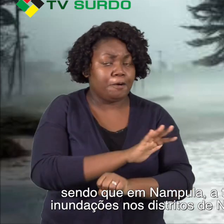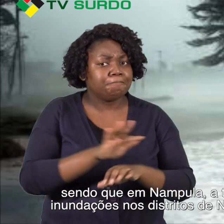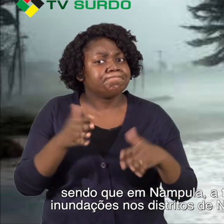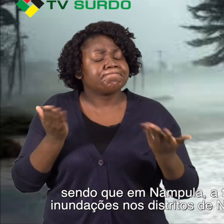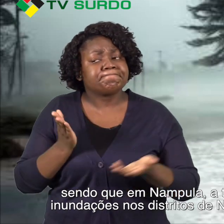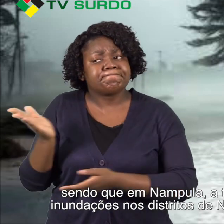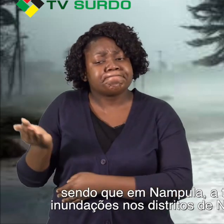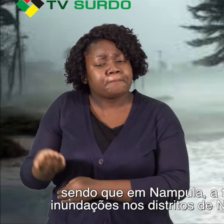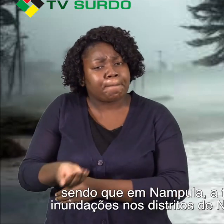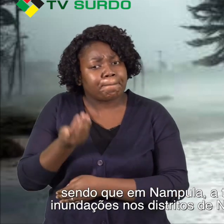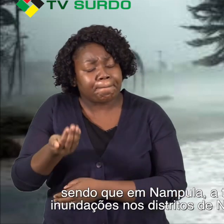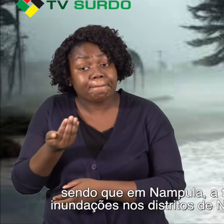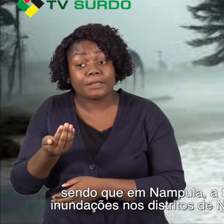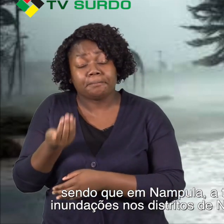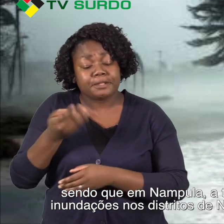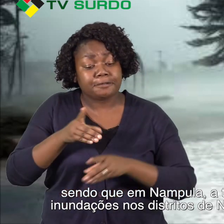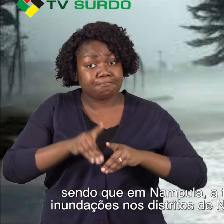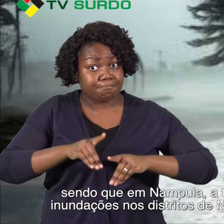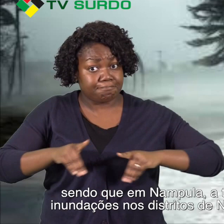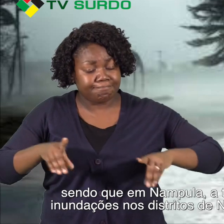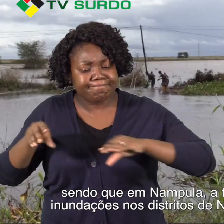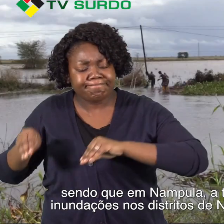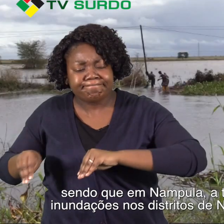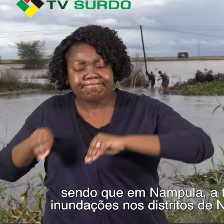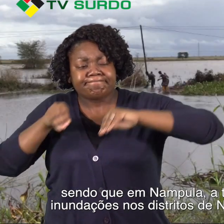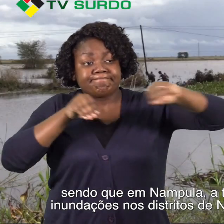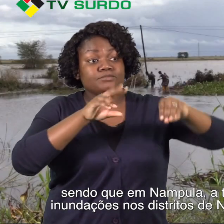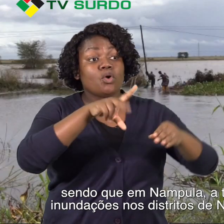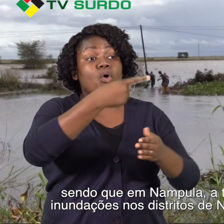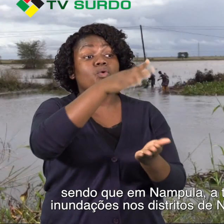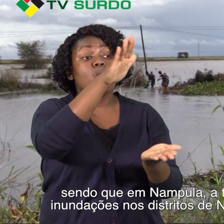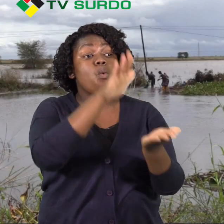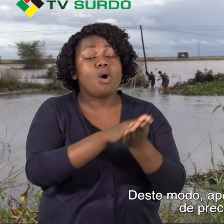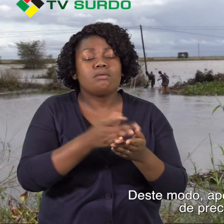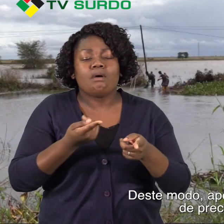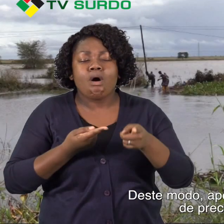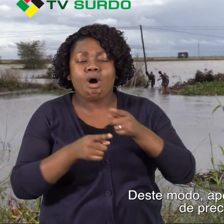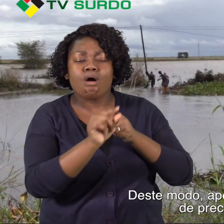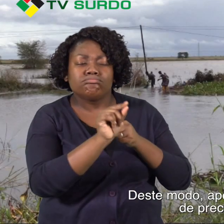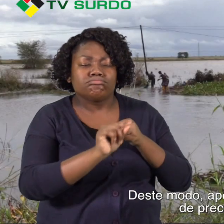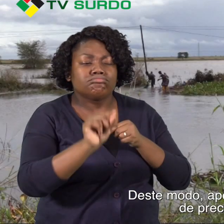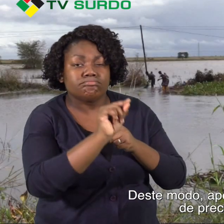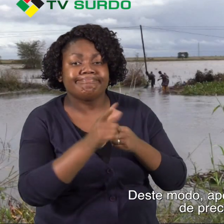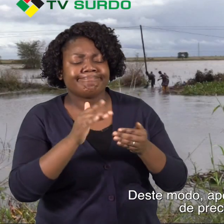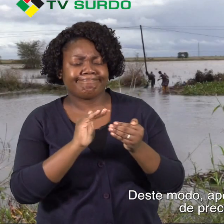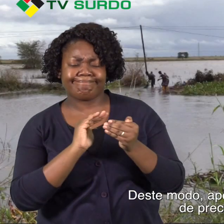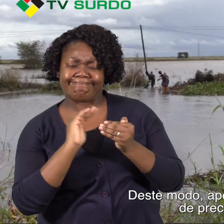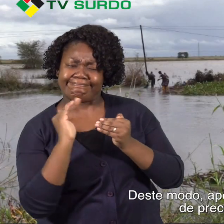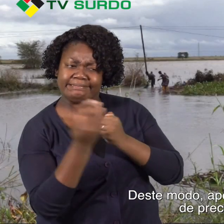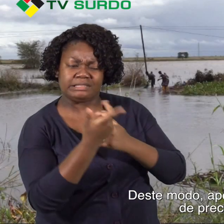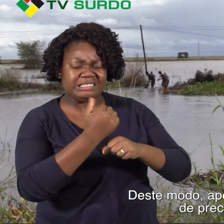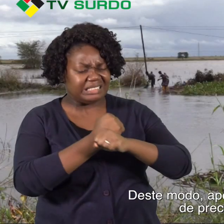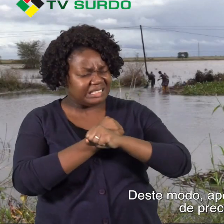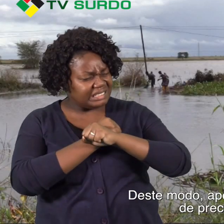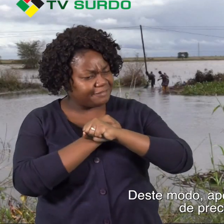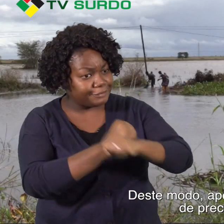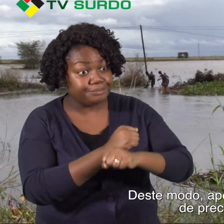inundações nos distritos de Natala Porto e na Cala Velha. Deste modo, apela-se à tomada de medidas de